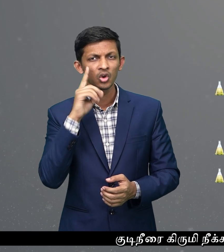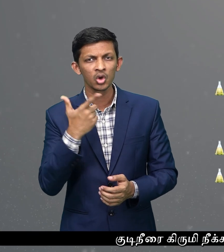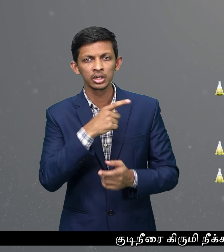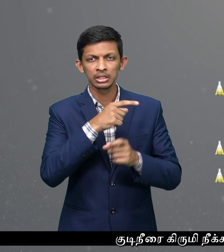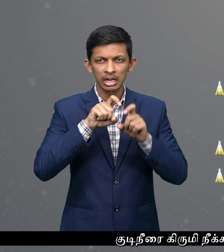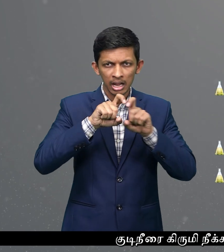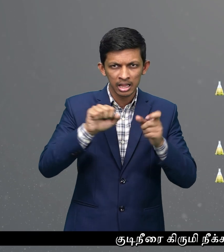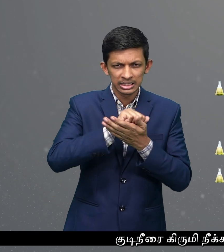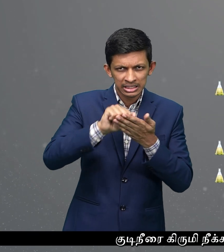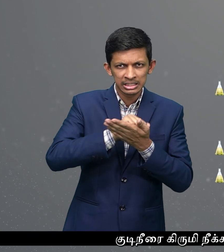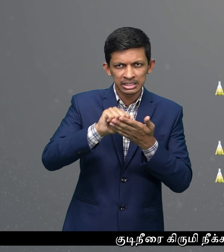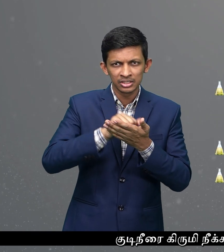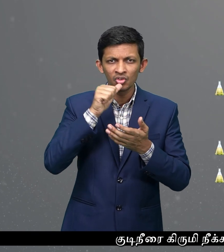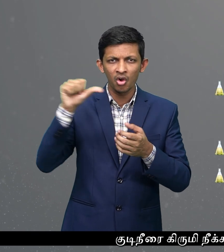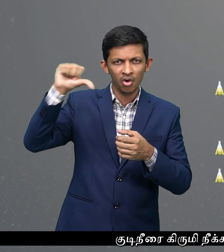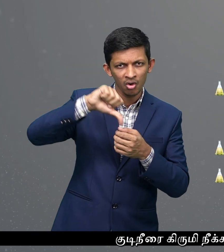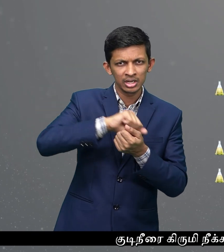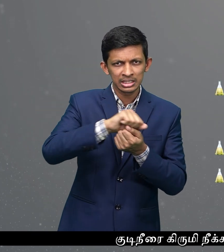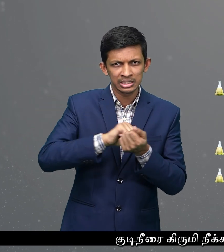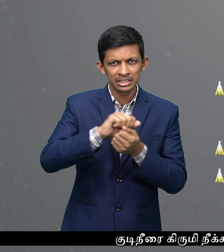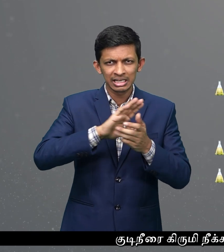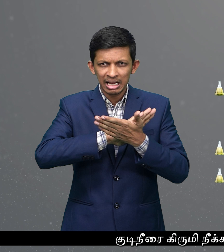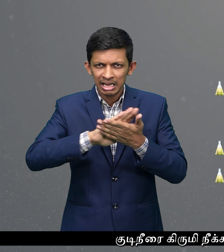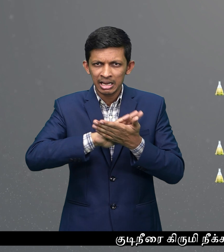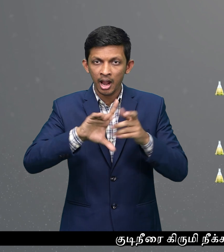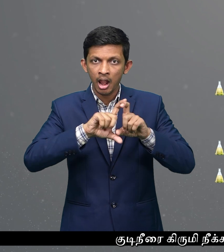குடிநீரை கிருமி நீக்கம் செய்ய பயன்படுகிறது.